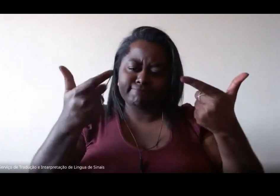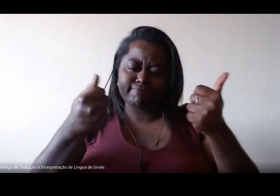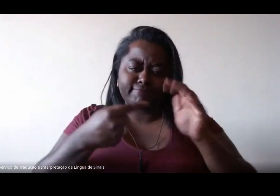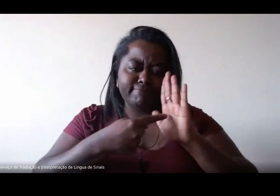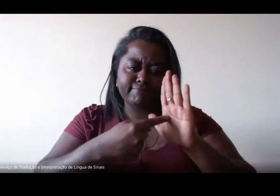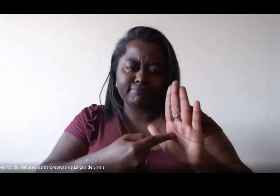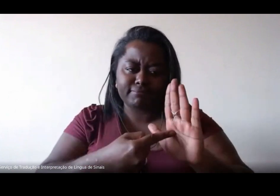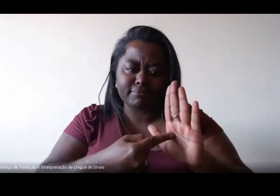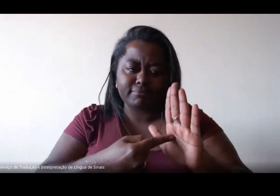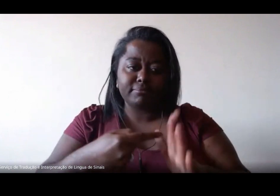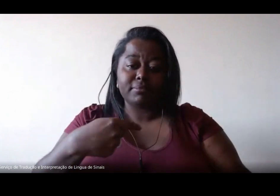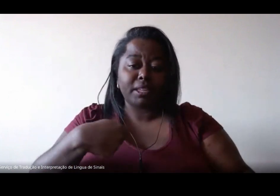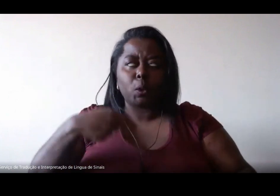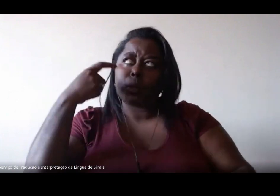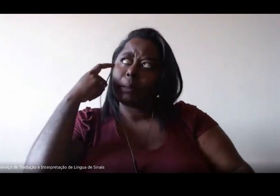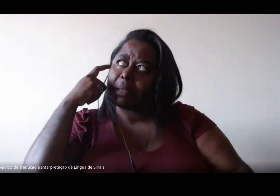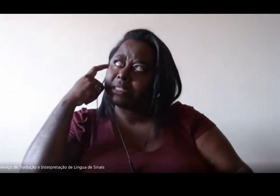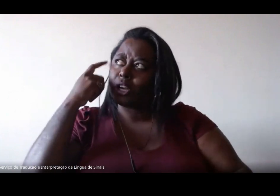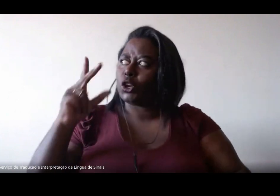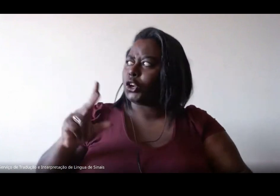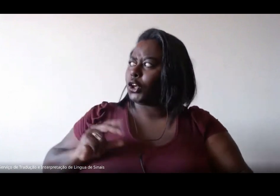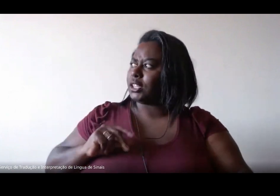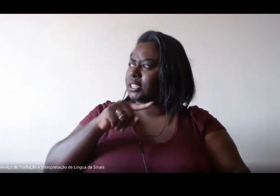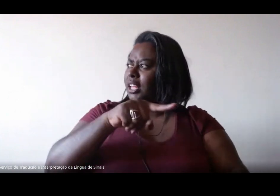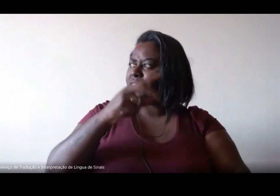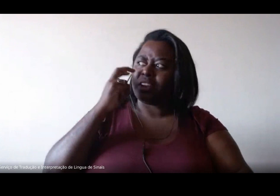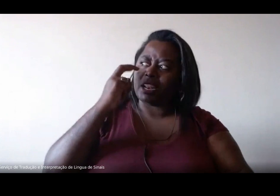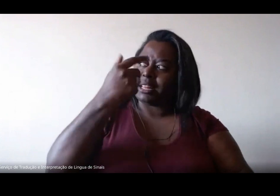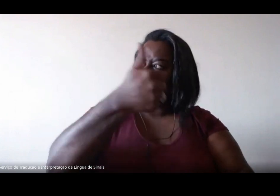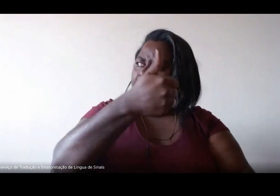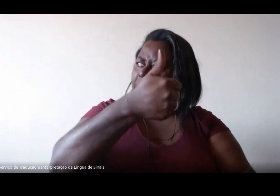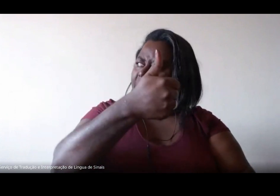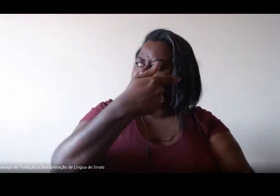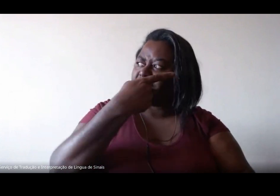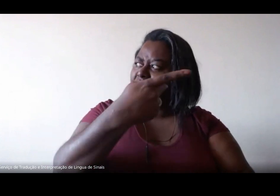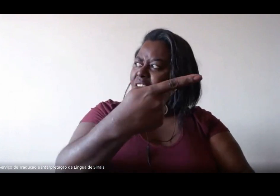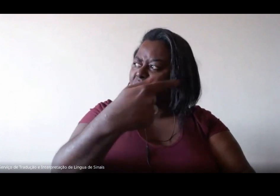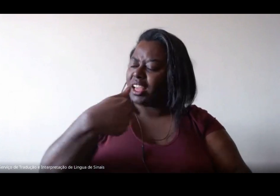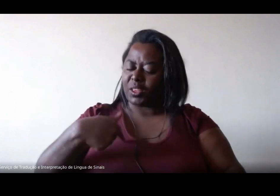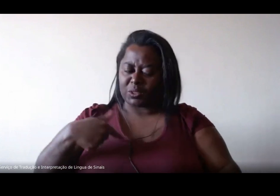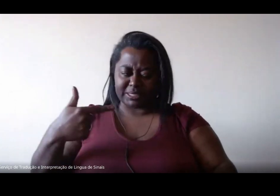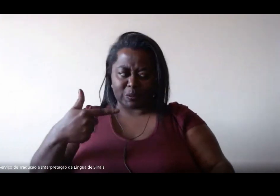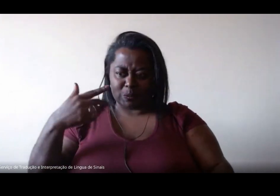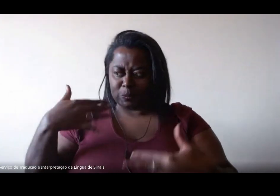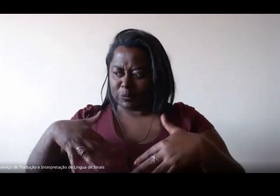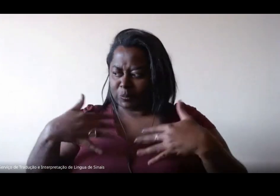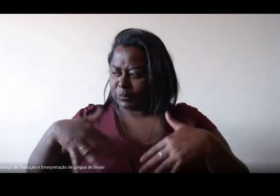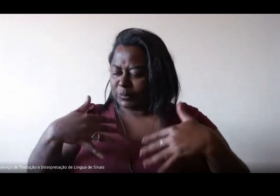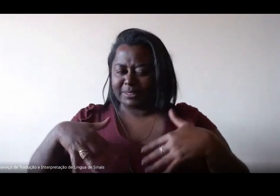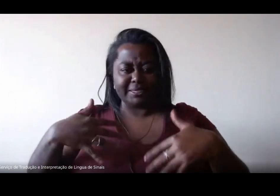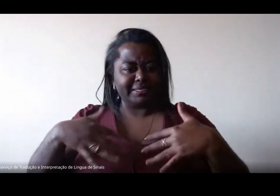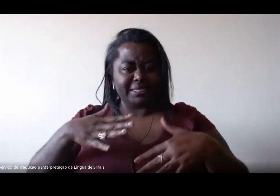essa magnífica apresentação. Eu estou até aqui pensando que depois do que você falou, eu acho